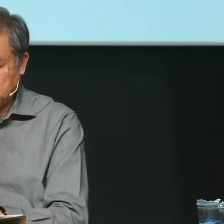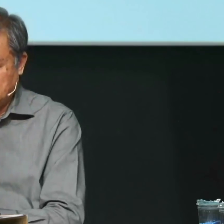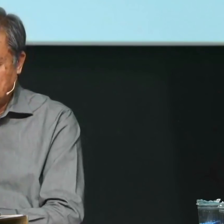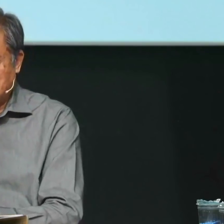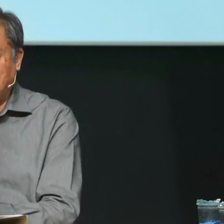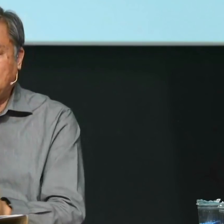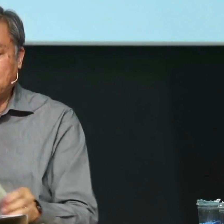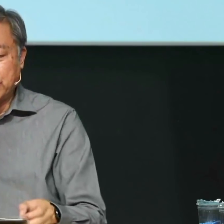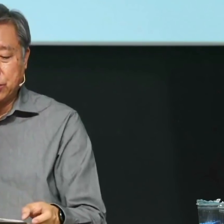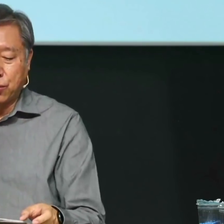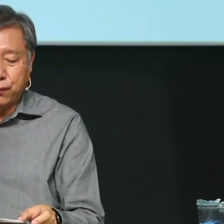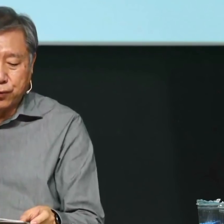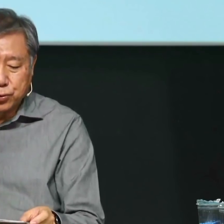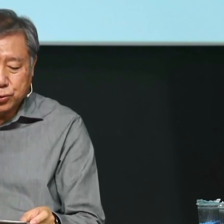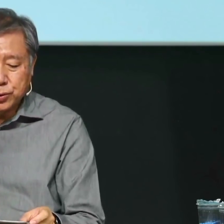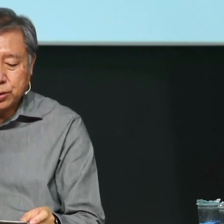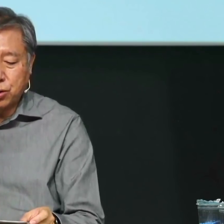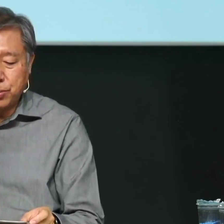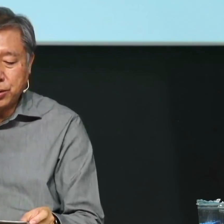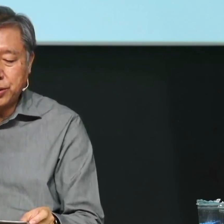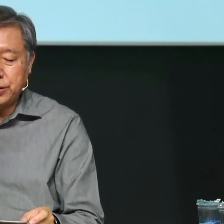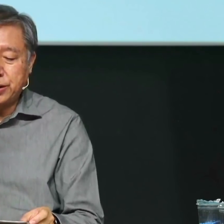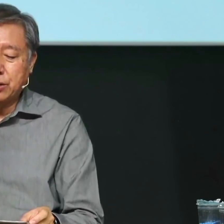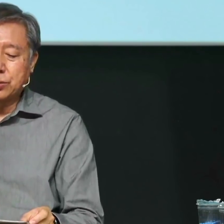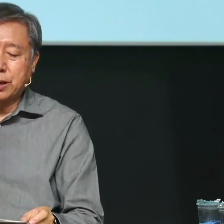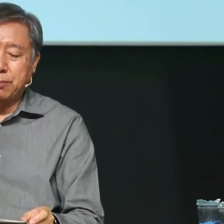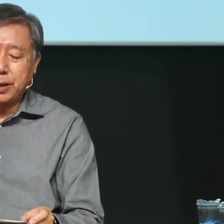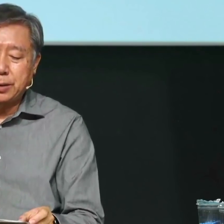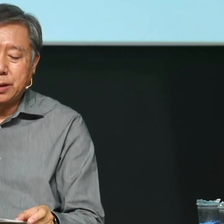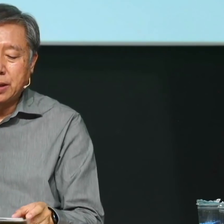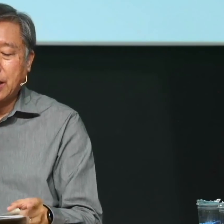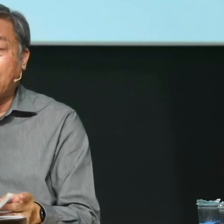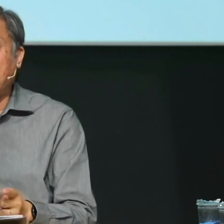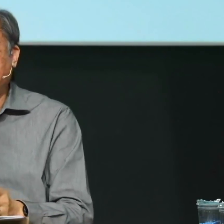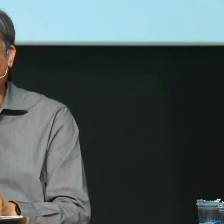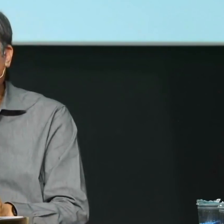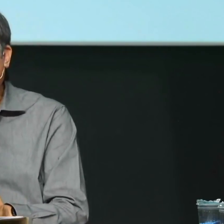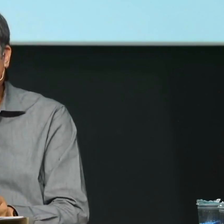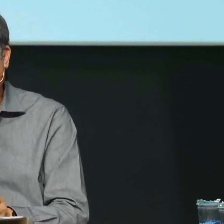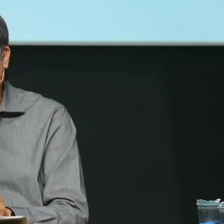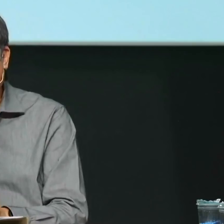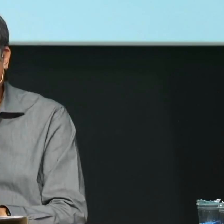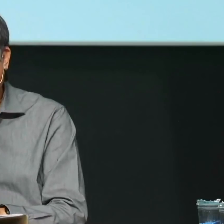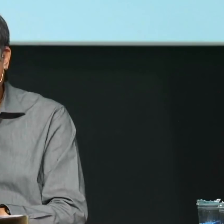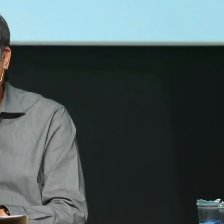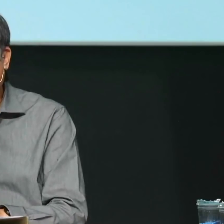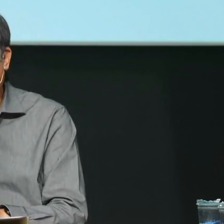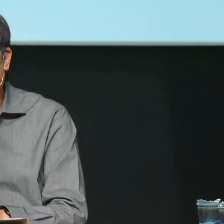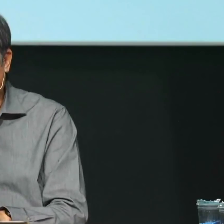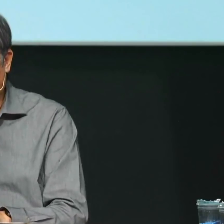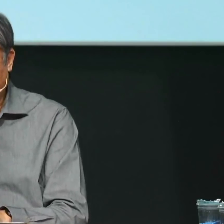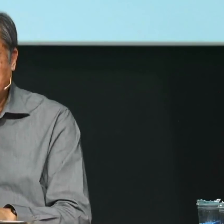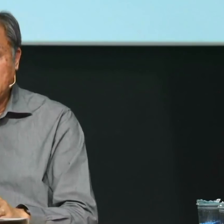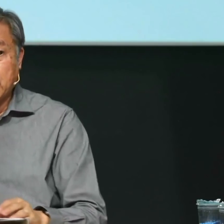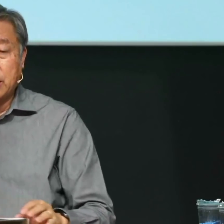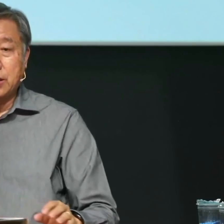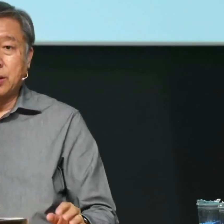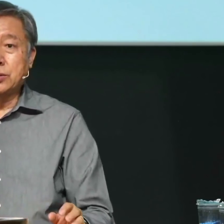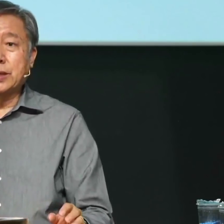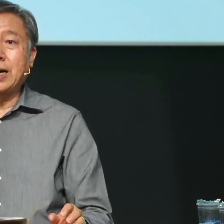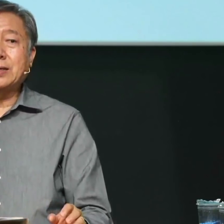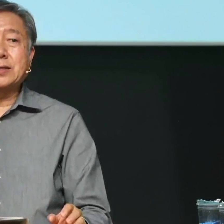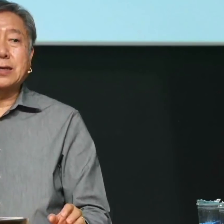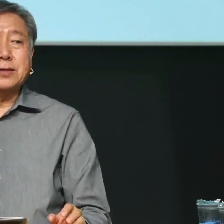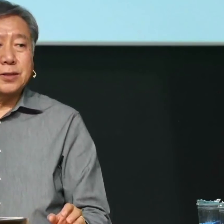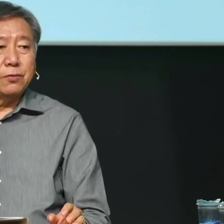entendimento, tomou-lhe do fruto e comeu, e deu também ao marido, e ele comeu.